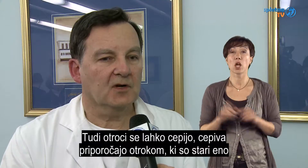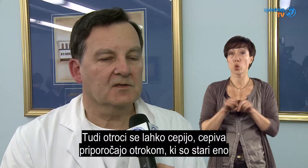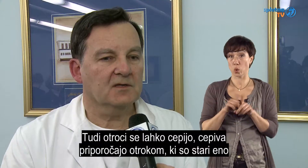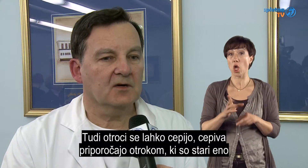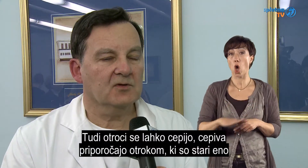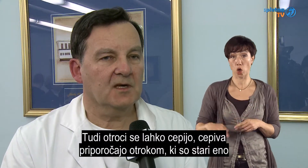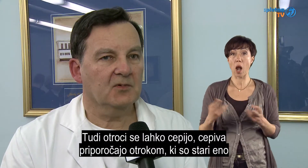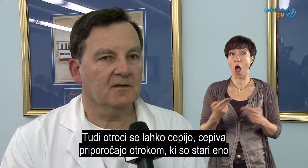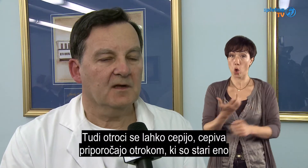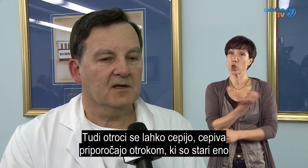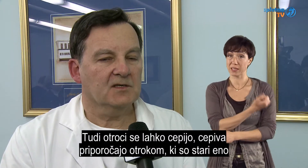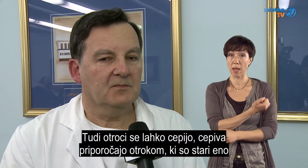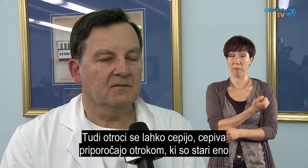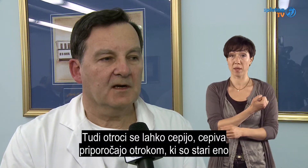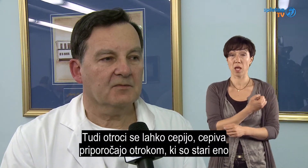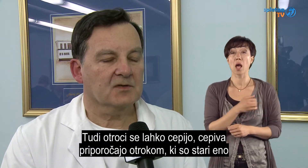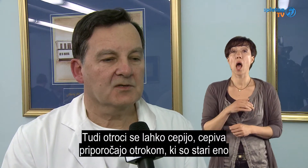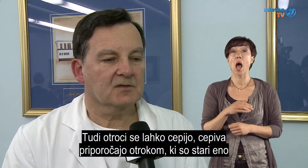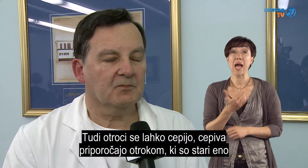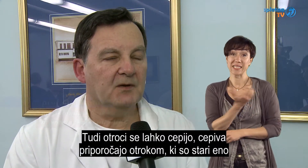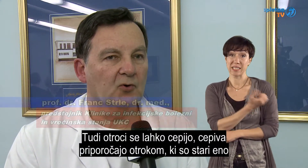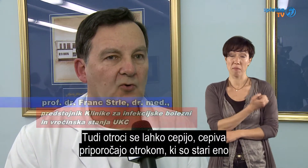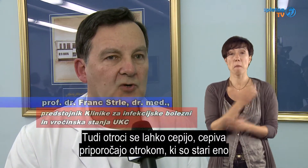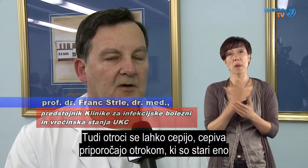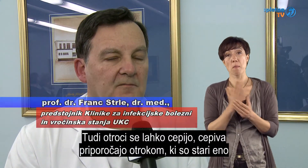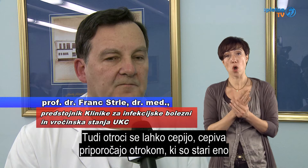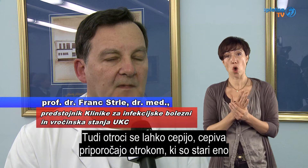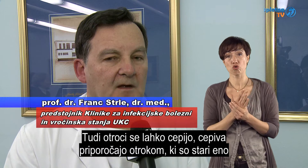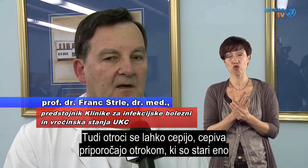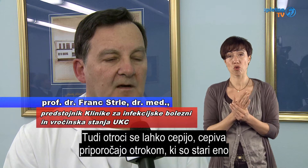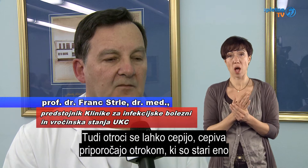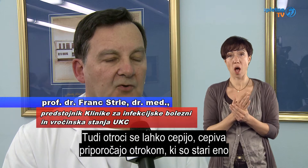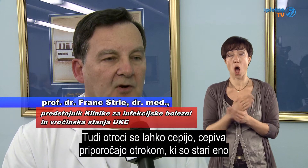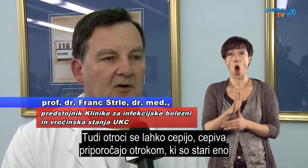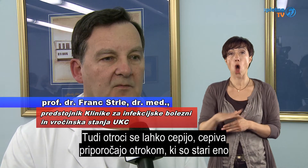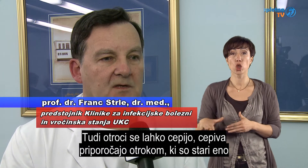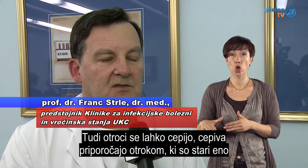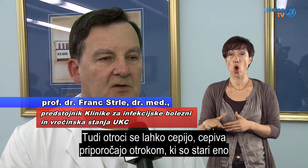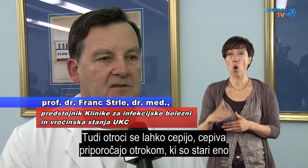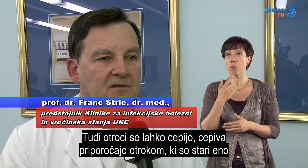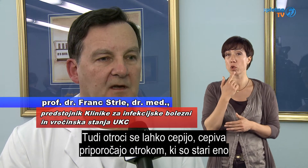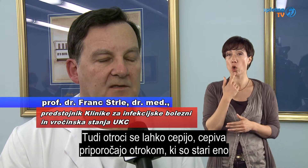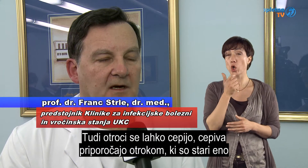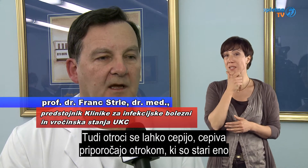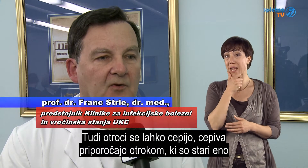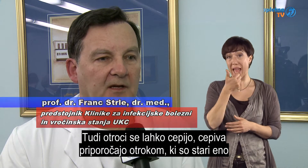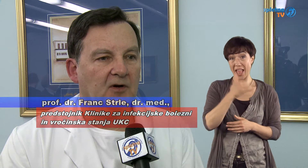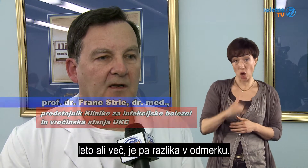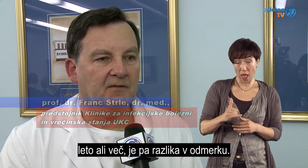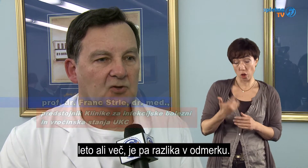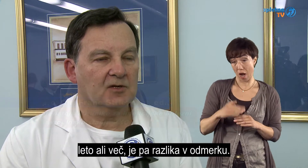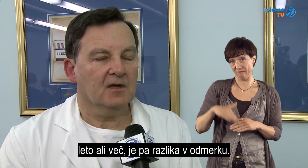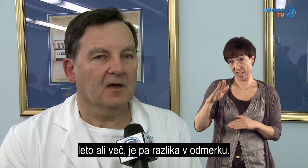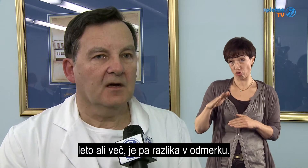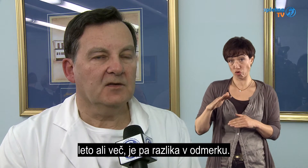Tudi otroci se lahko cepijo, cepiva priporočajo otrokom, ki so stari 1 leto